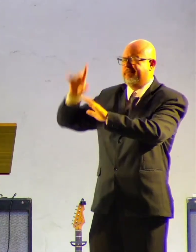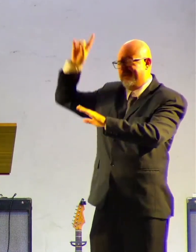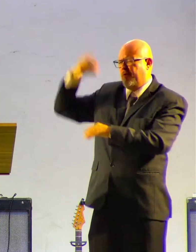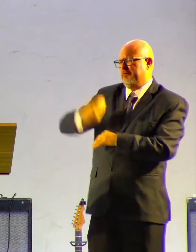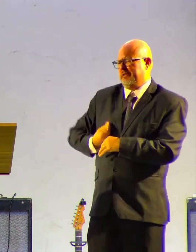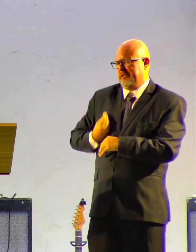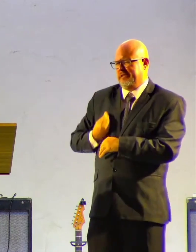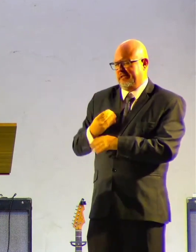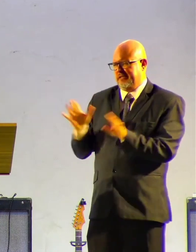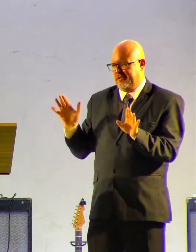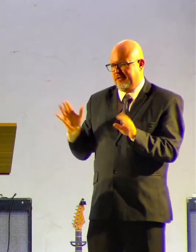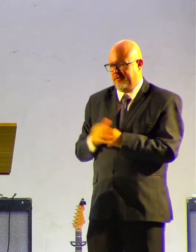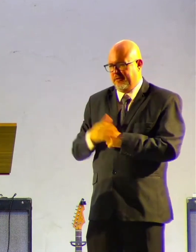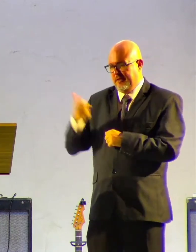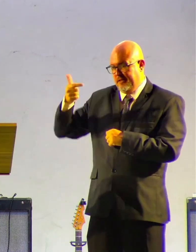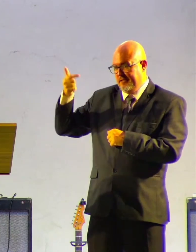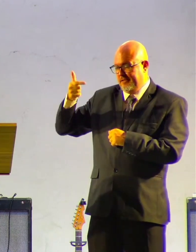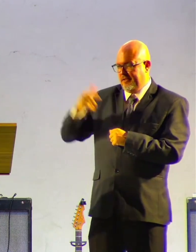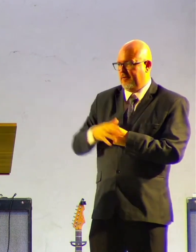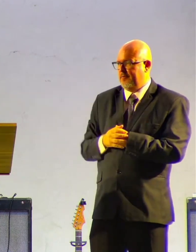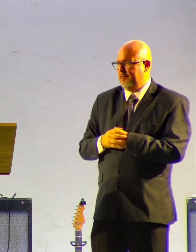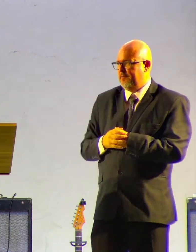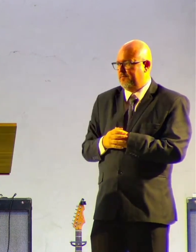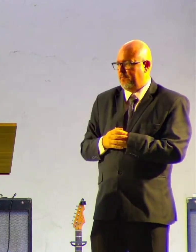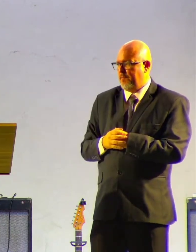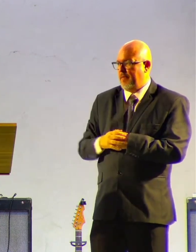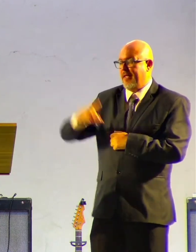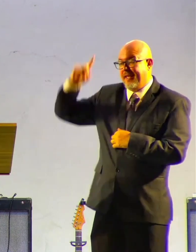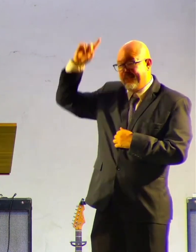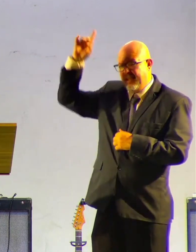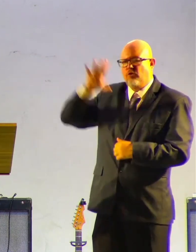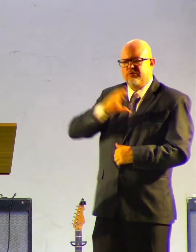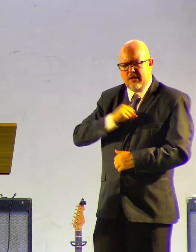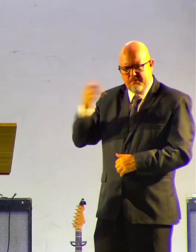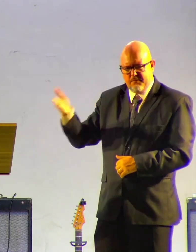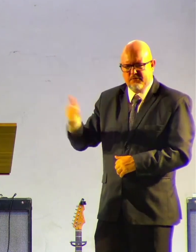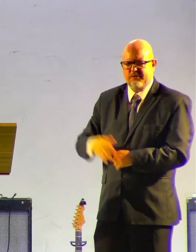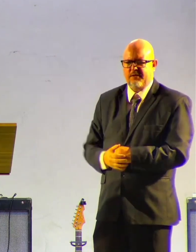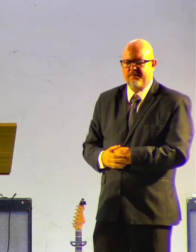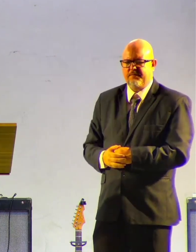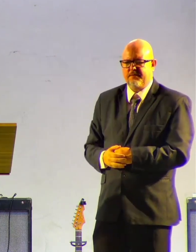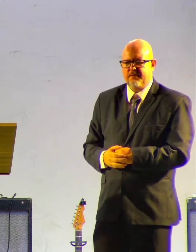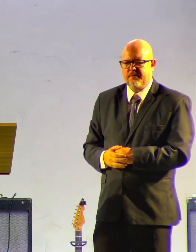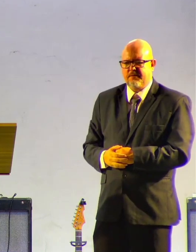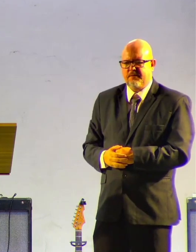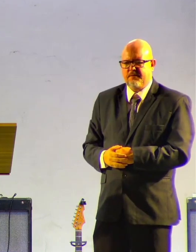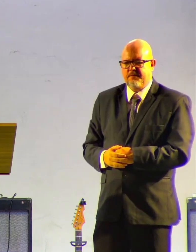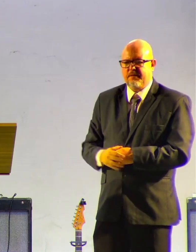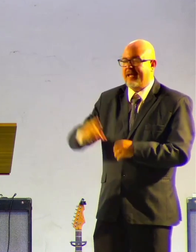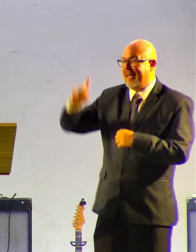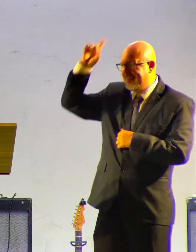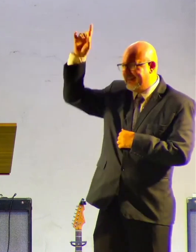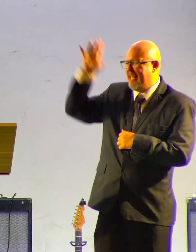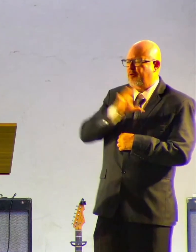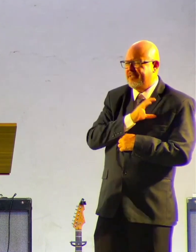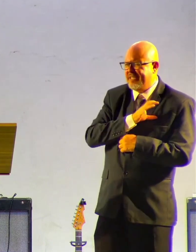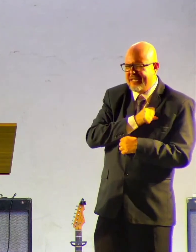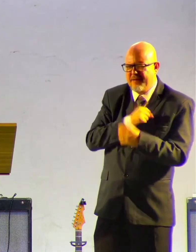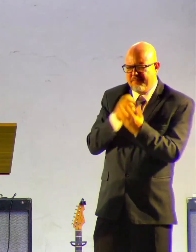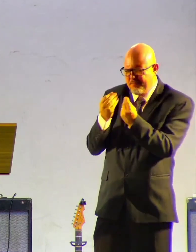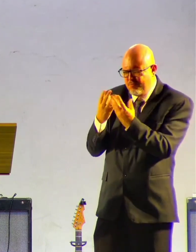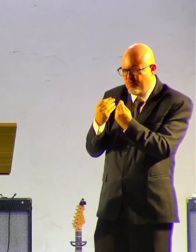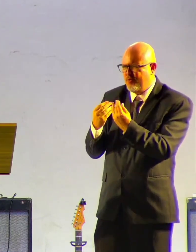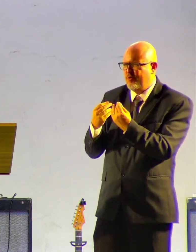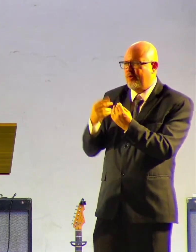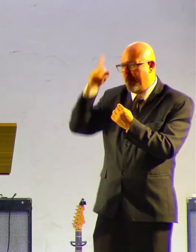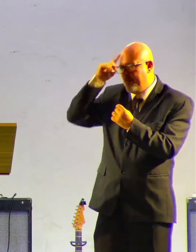mesmo. Segundo, esse Deus ama você, esse Deus ama tanto você